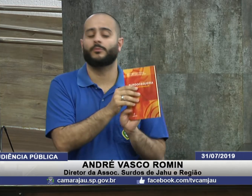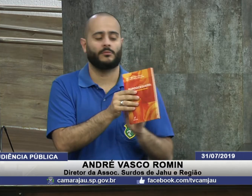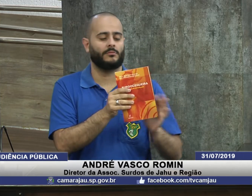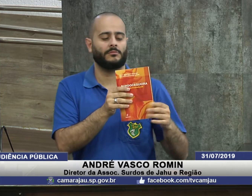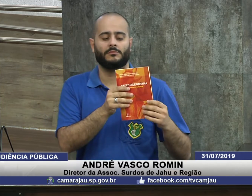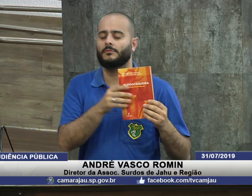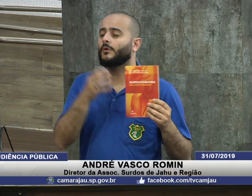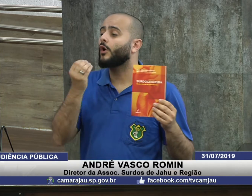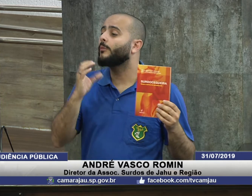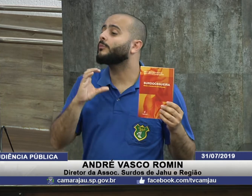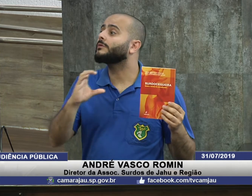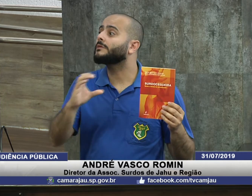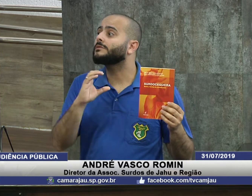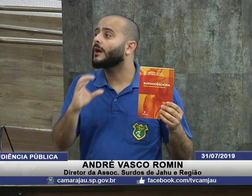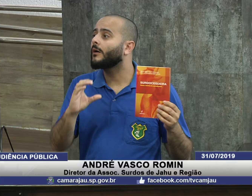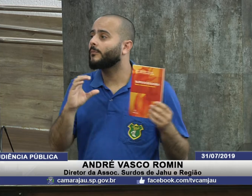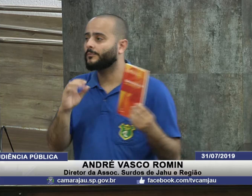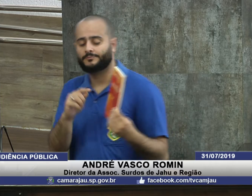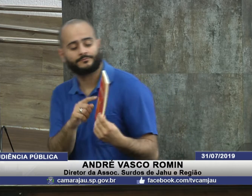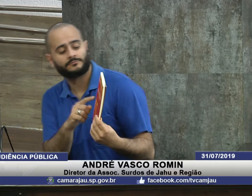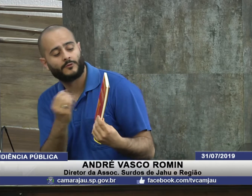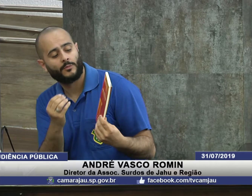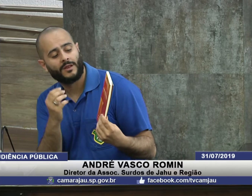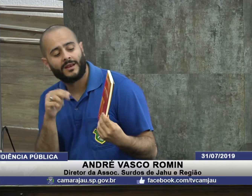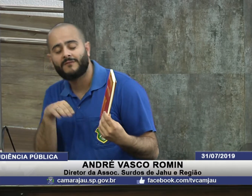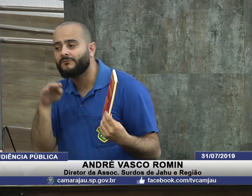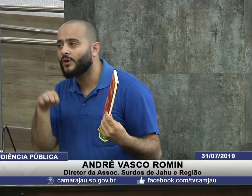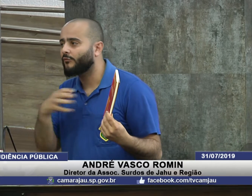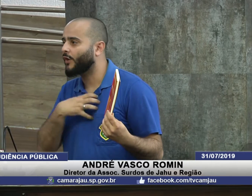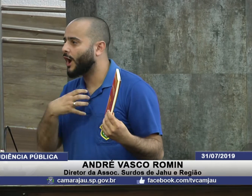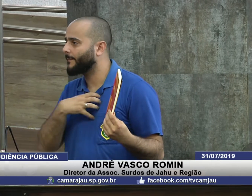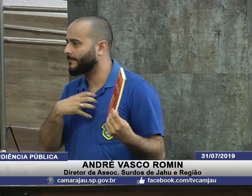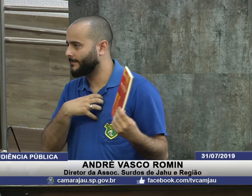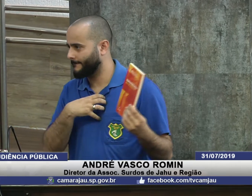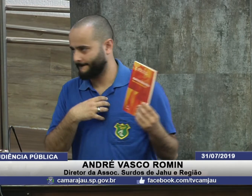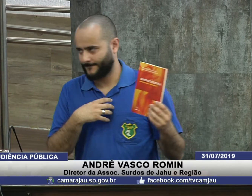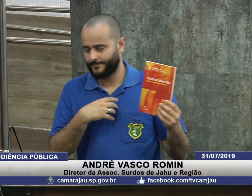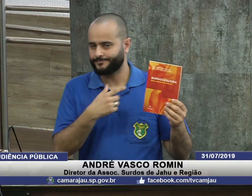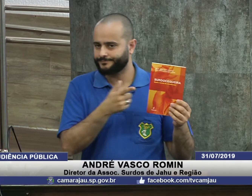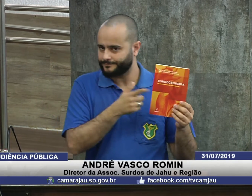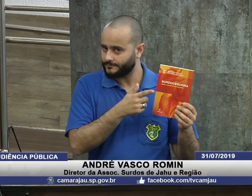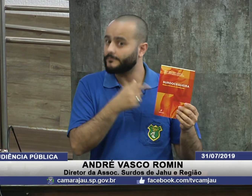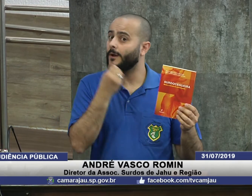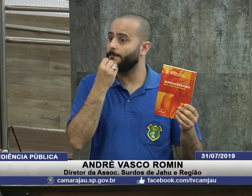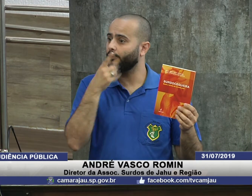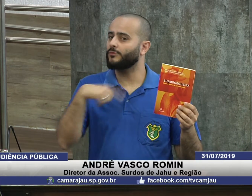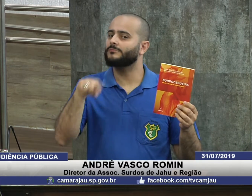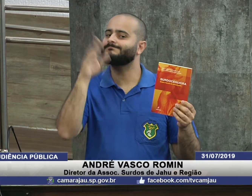Surdo-cegueira, níveis de comunicação, níveis e formas de comunicação.